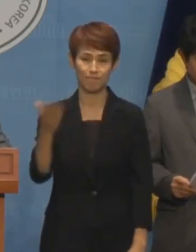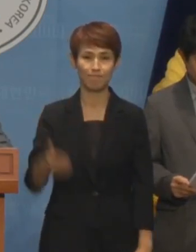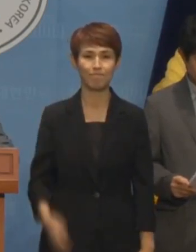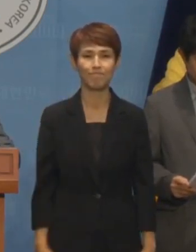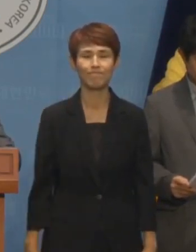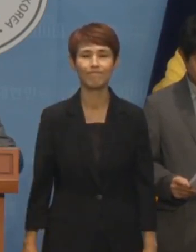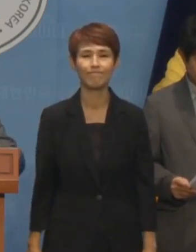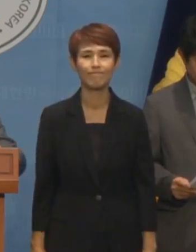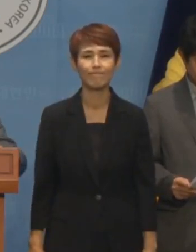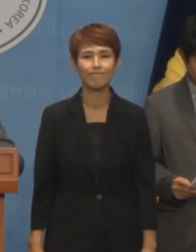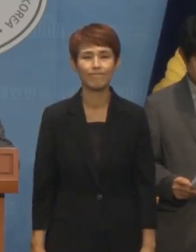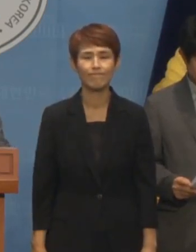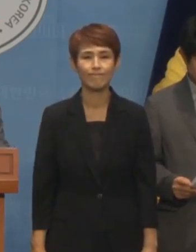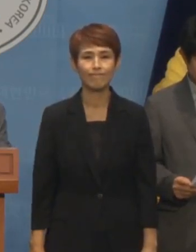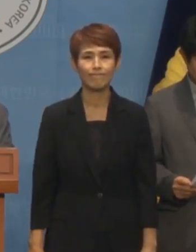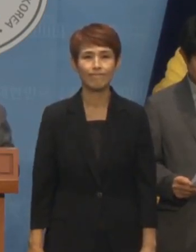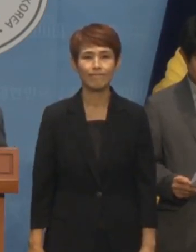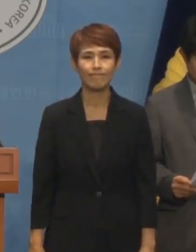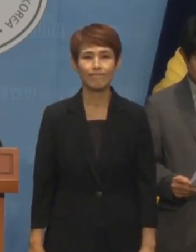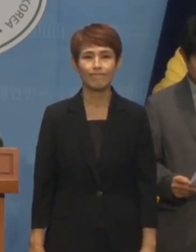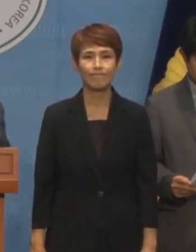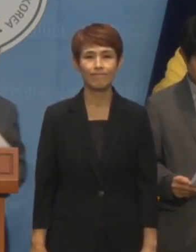지금부터 기자회견을 시작하도록 하겠습니다.